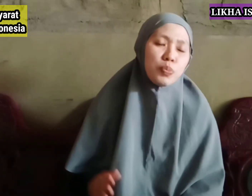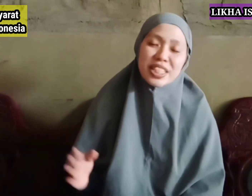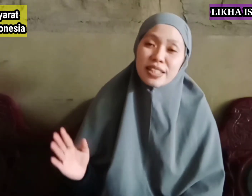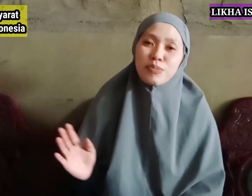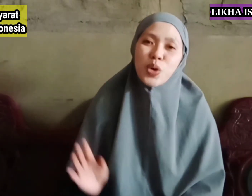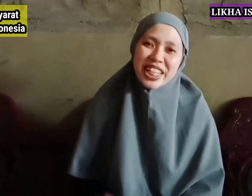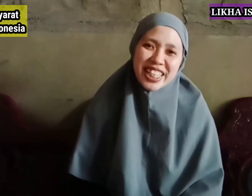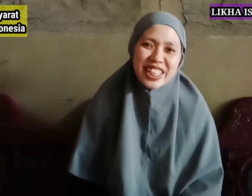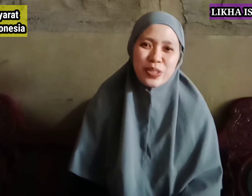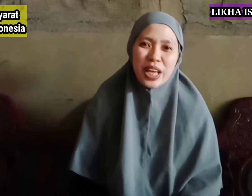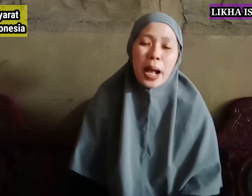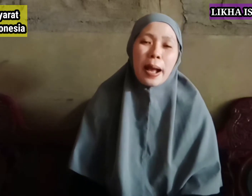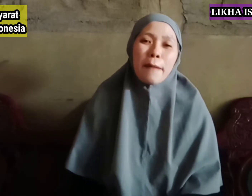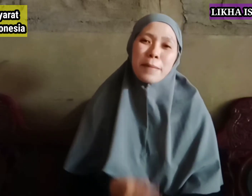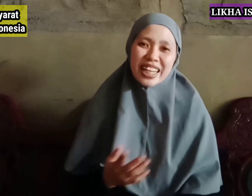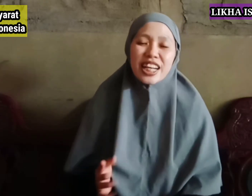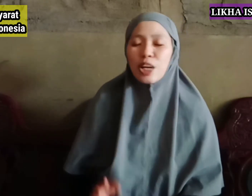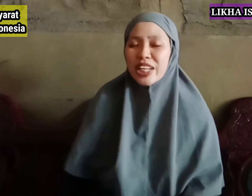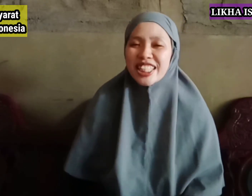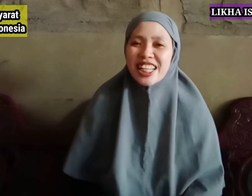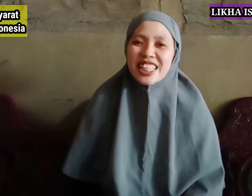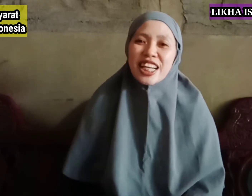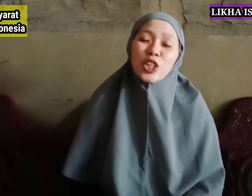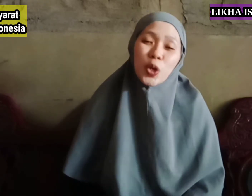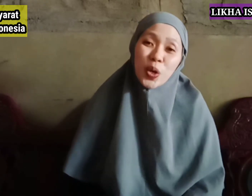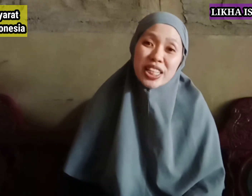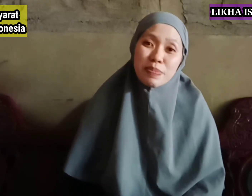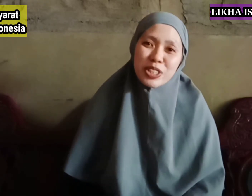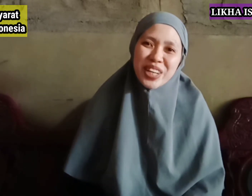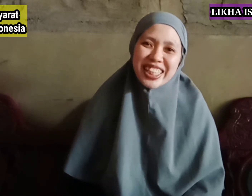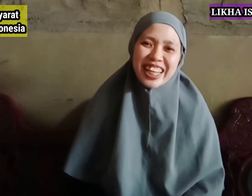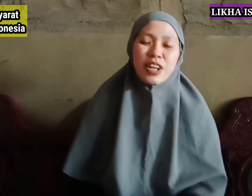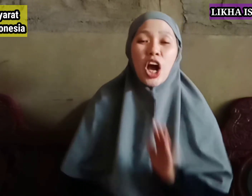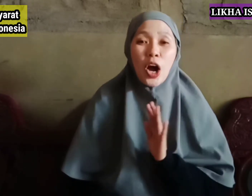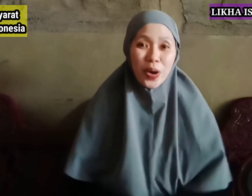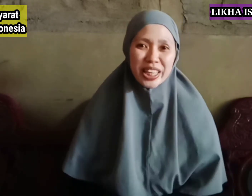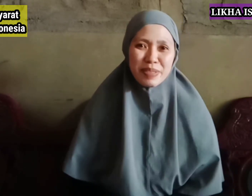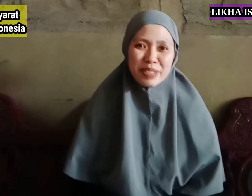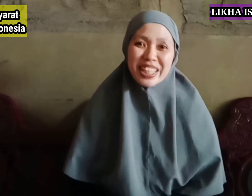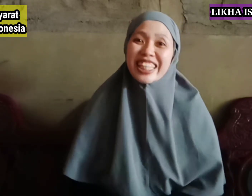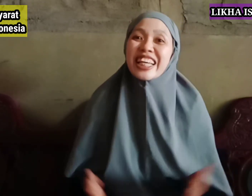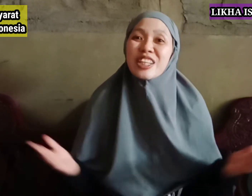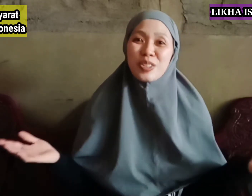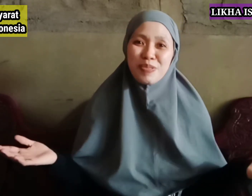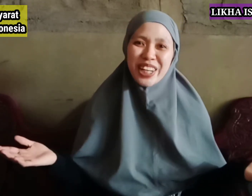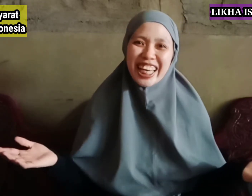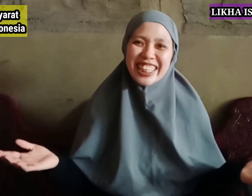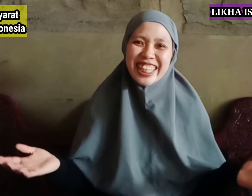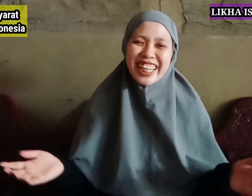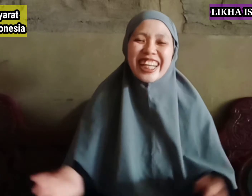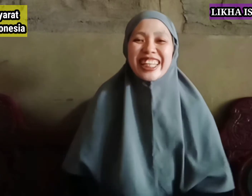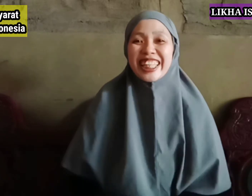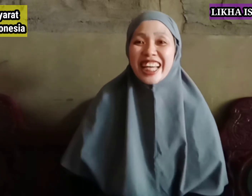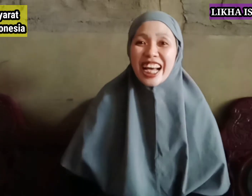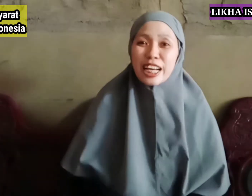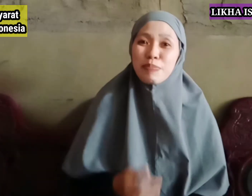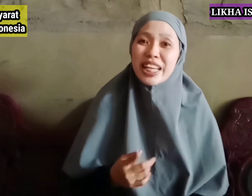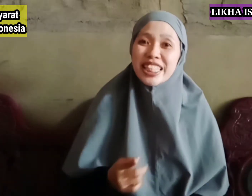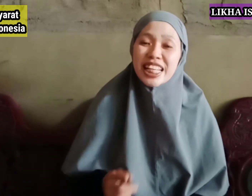bisa semuanya gitu ya. Makanya kalau ada salah-salah tolong kasih masukan ya. Oke teman-teman, kita langsung mulai aja ya. Kita akan belajar